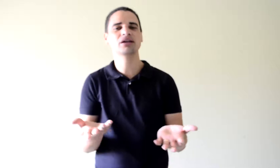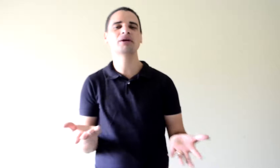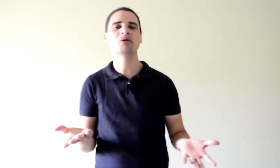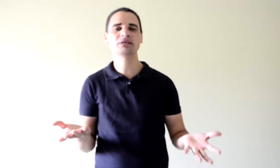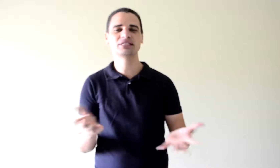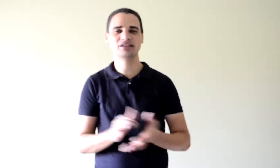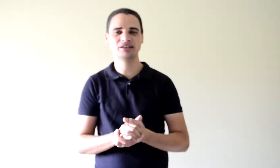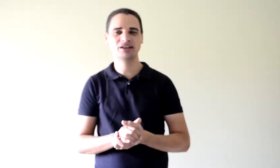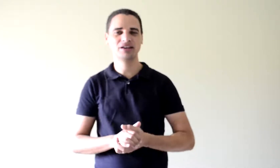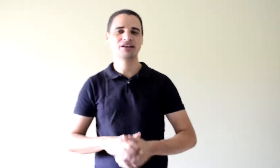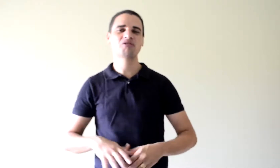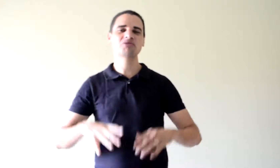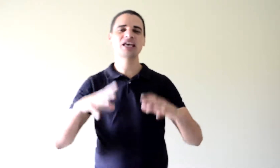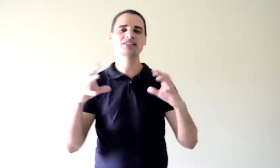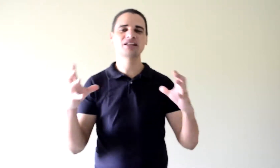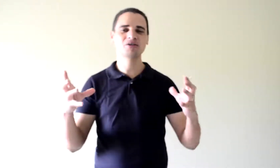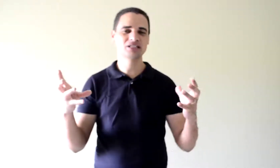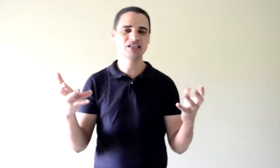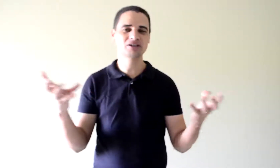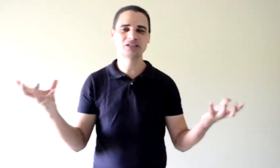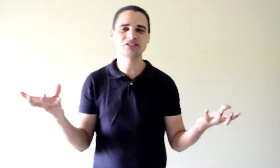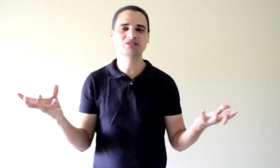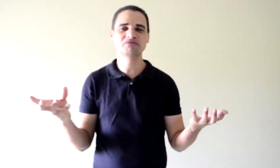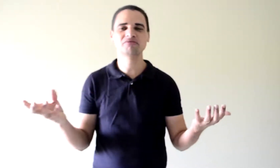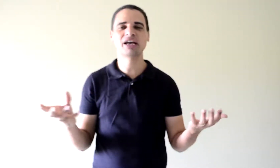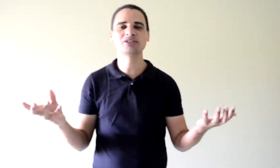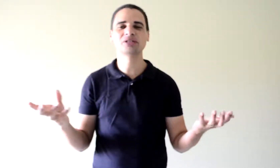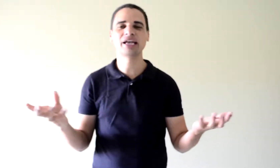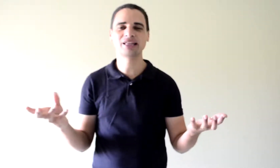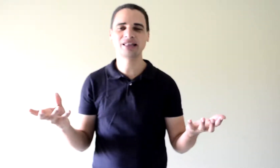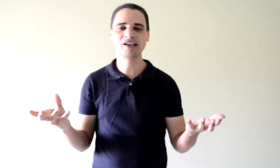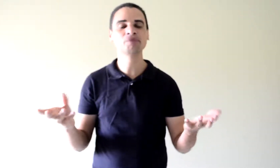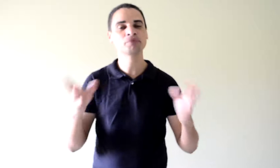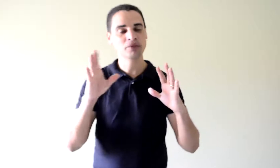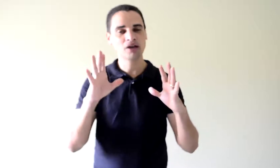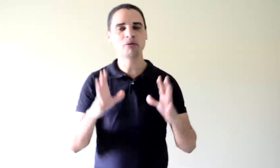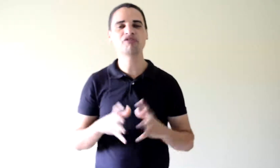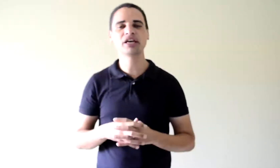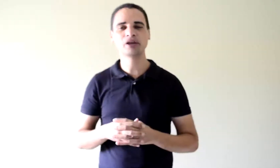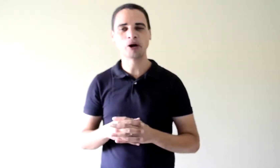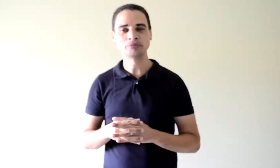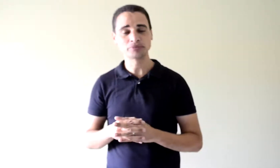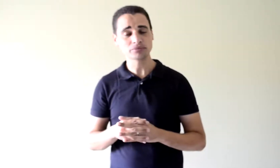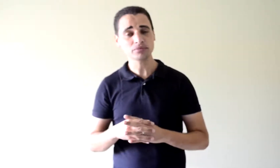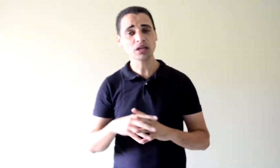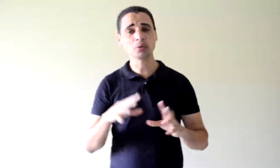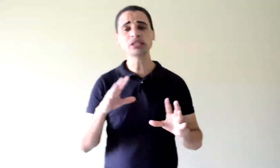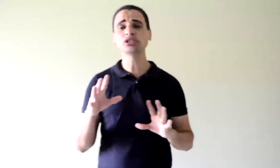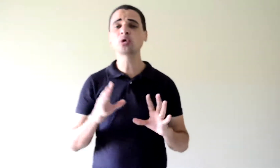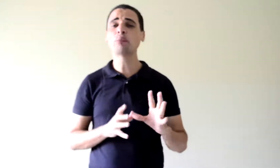como assim? Como que é esse negócio aí que a gente vai ajudar a entender? Vamos ver aqui, ó. Quando a gente compara